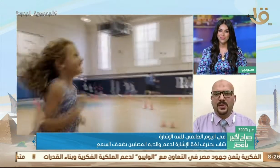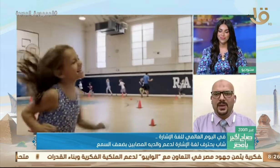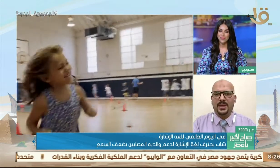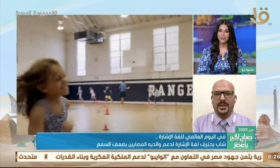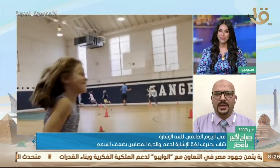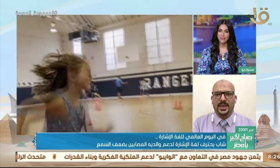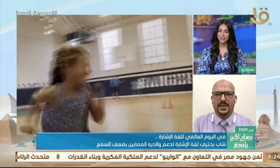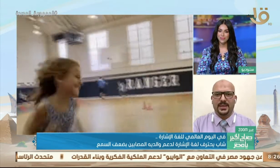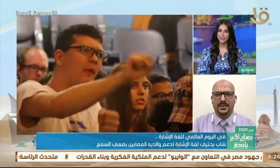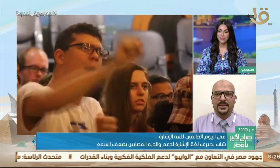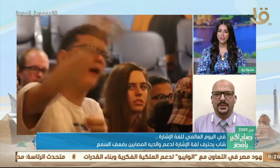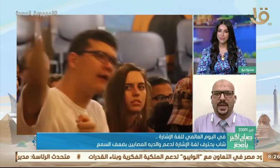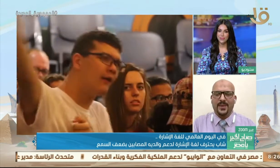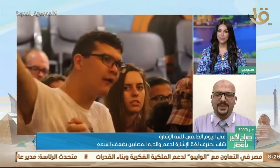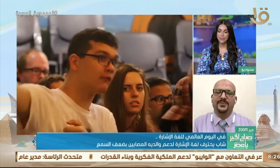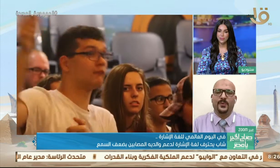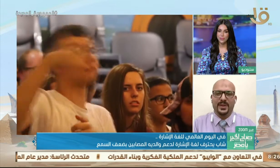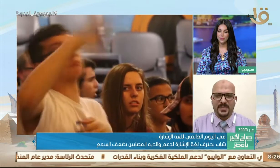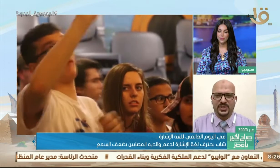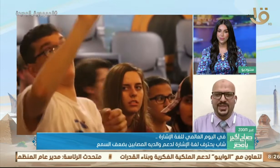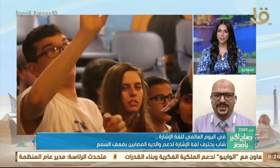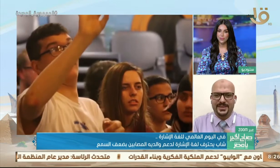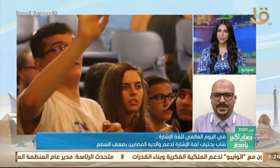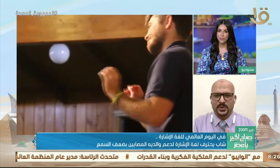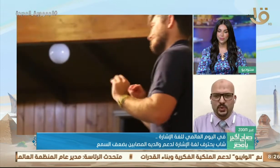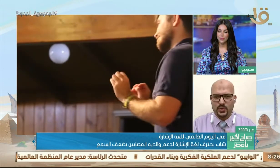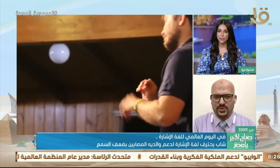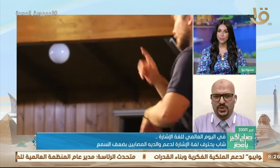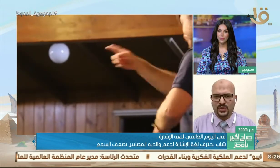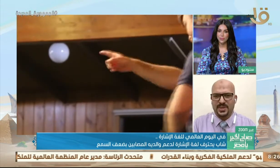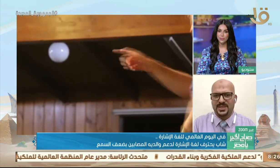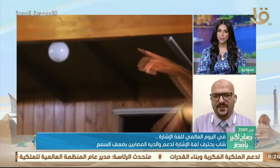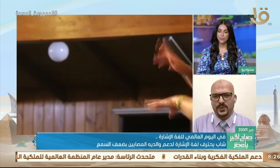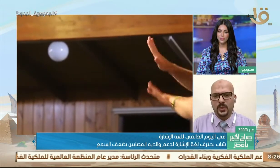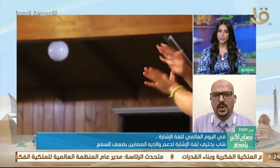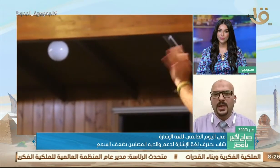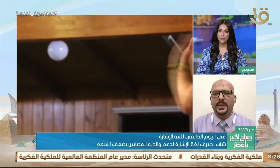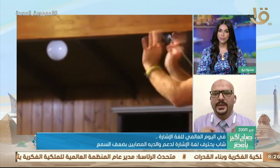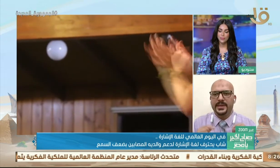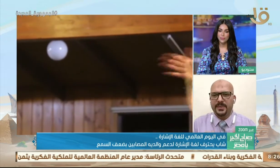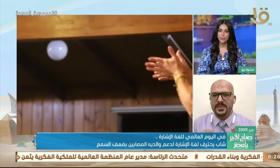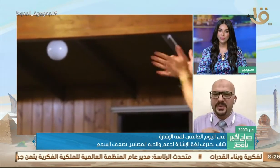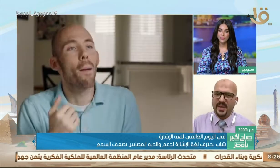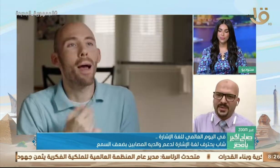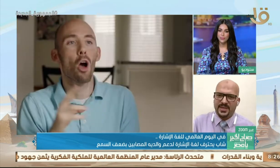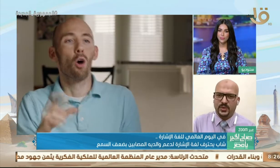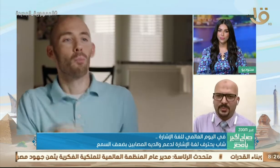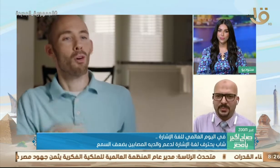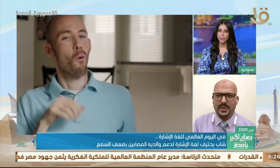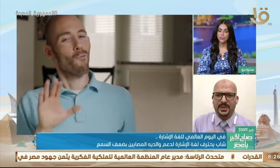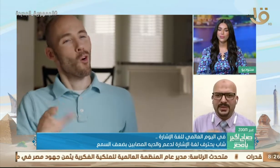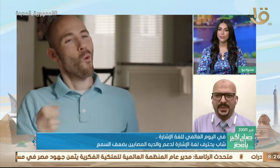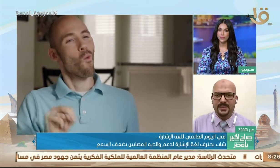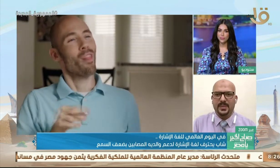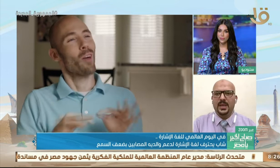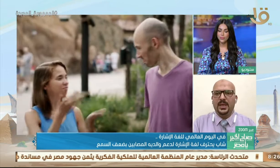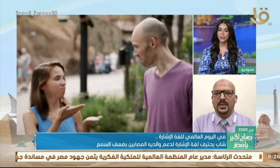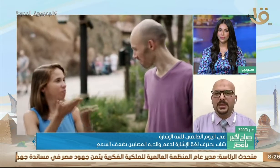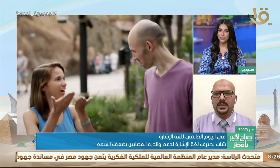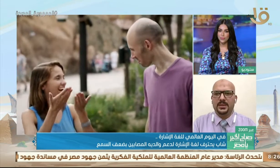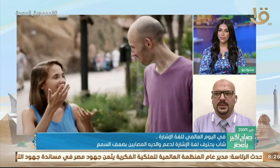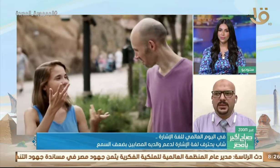والله بصراحة العواطف والمشاعر اللي بتخص الشخص نفسه اللي ابن من أبناء الصم